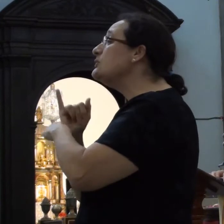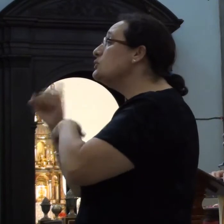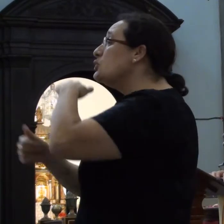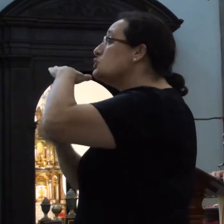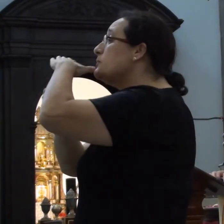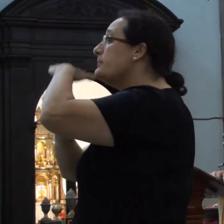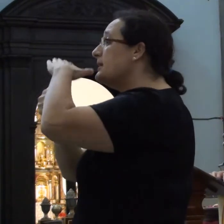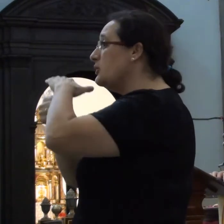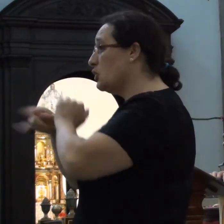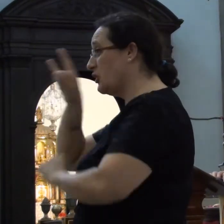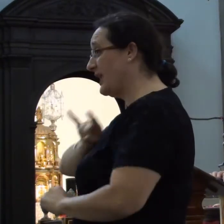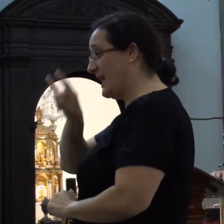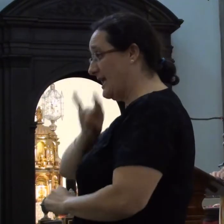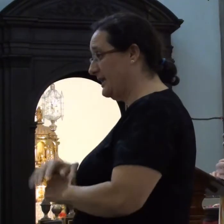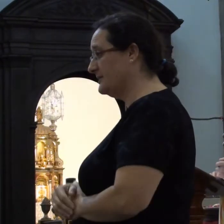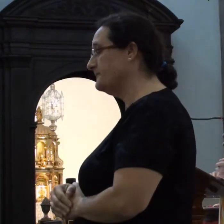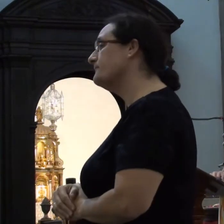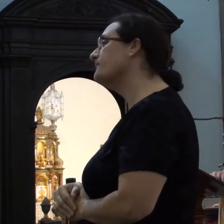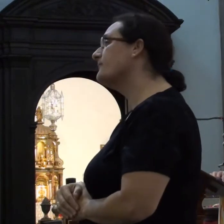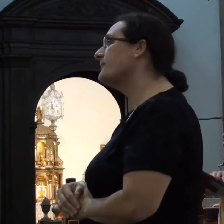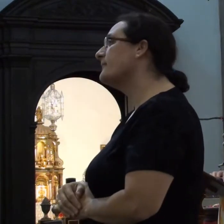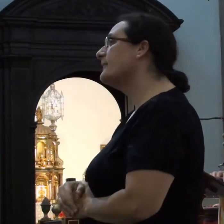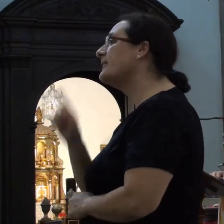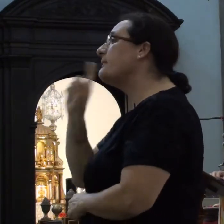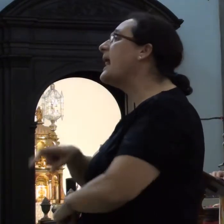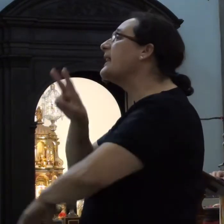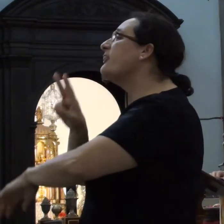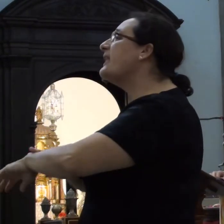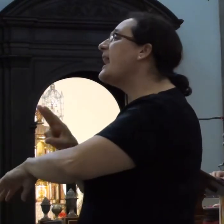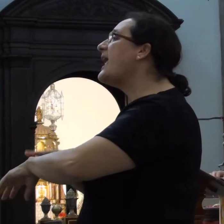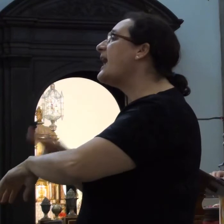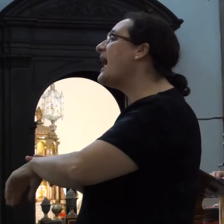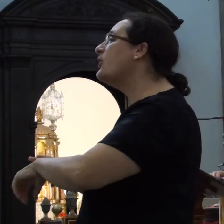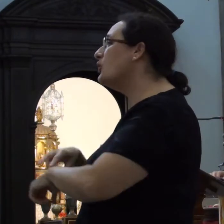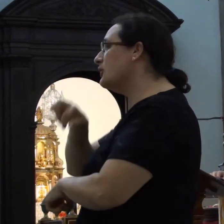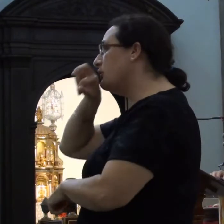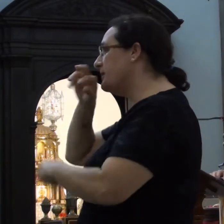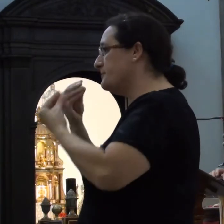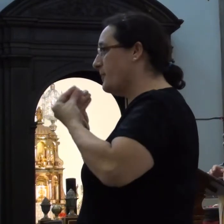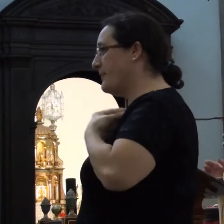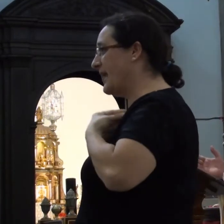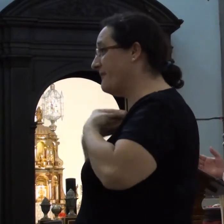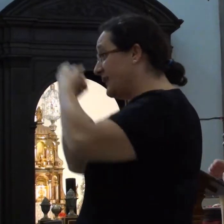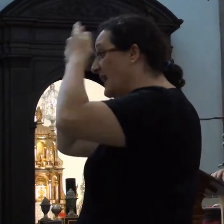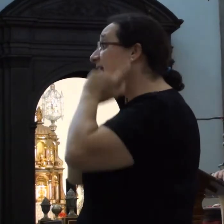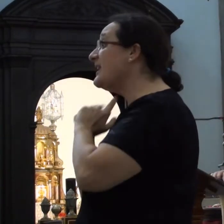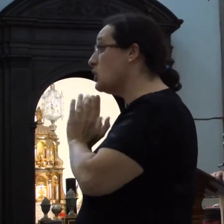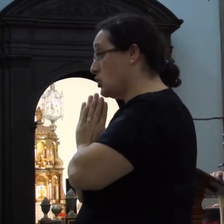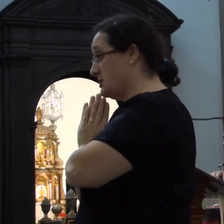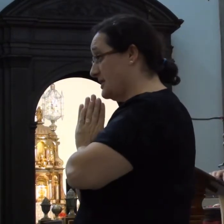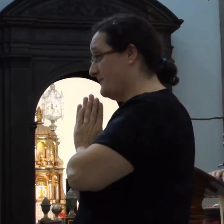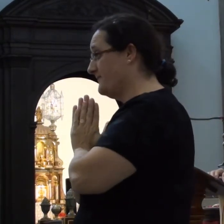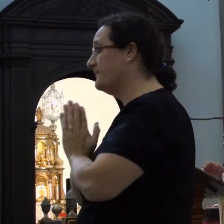nuestro Canarias delegado episcopal para la vida consagrada es también